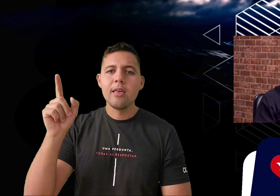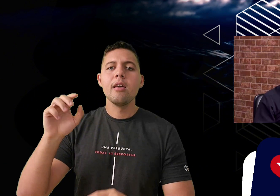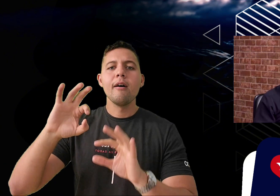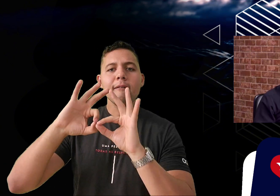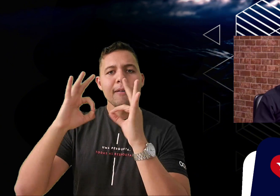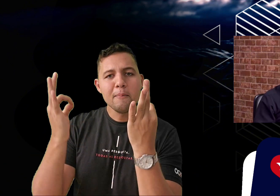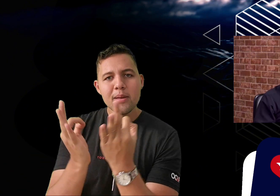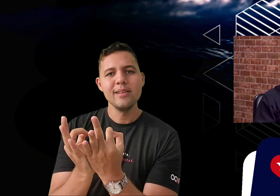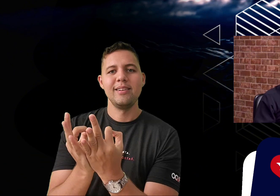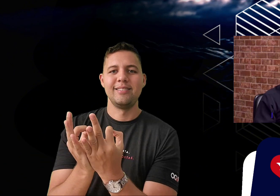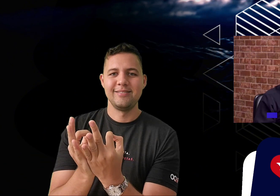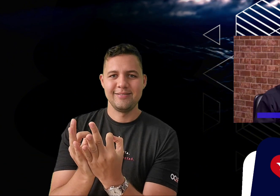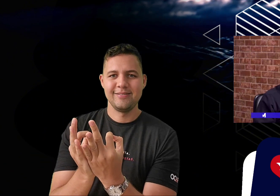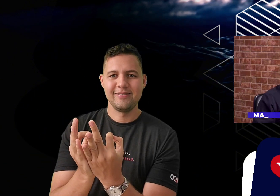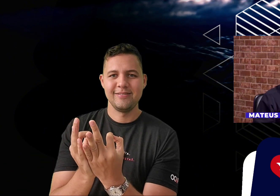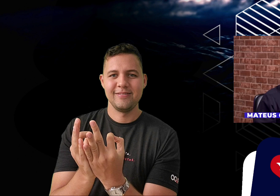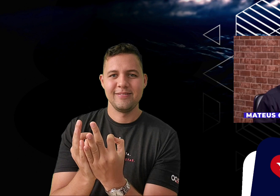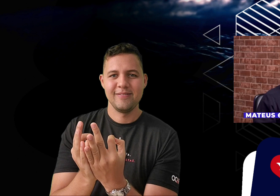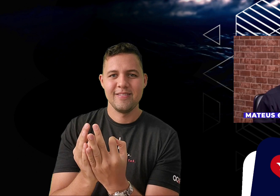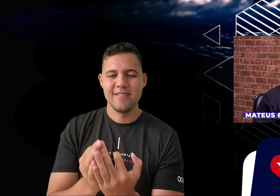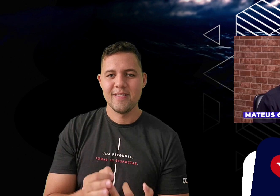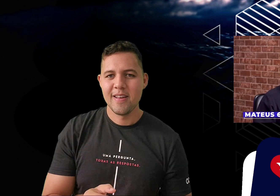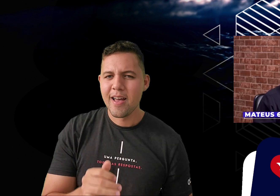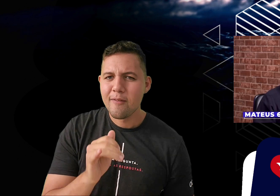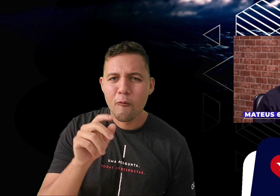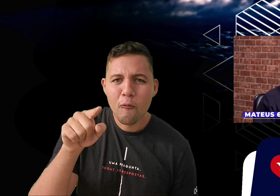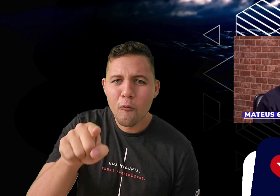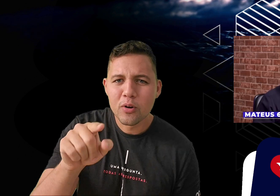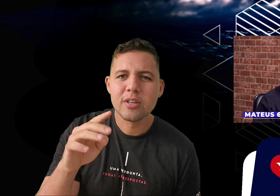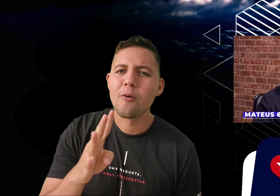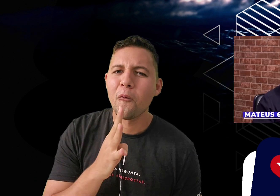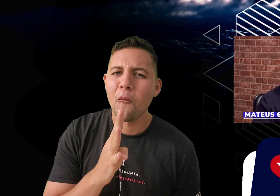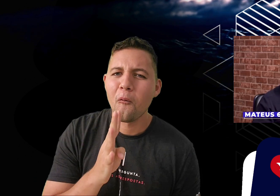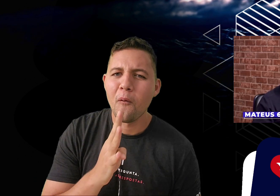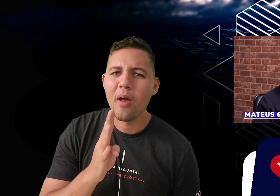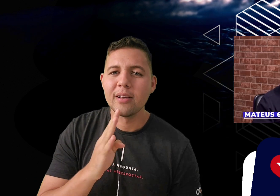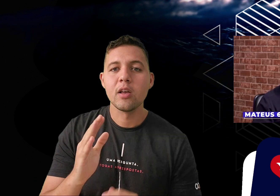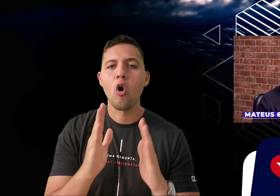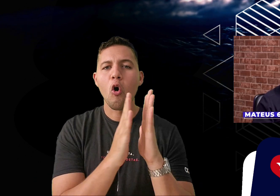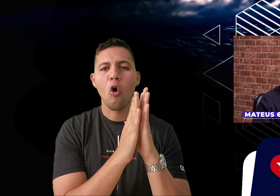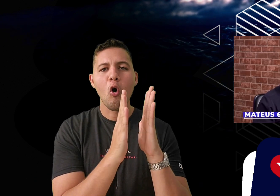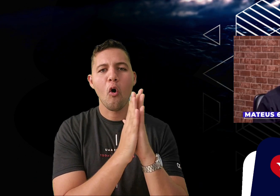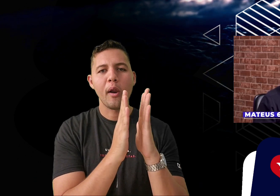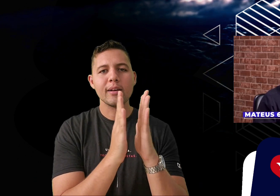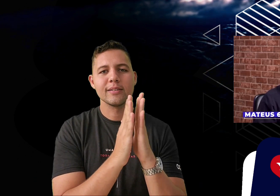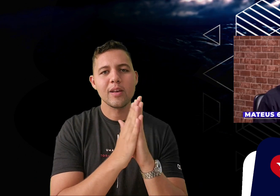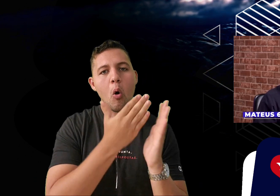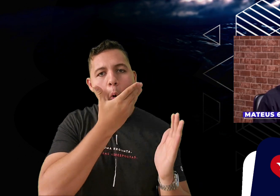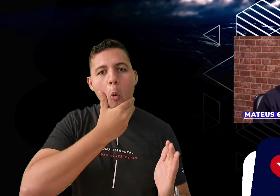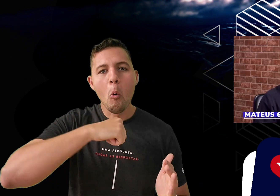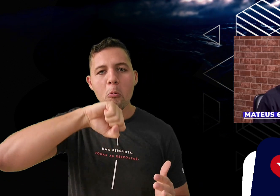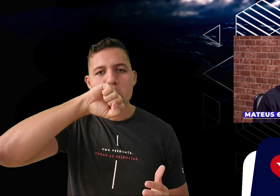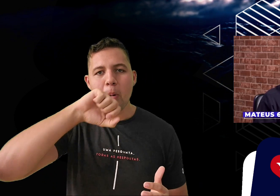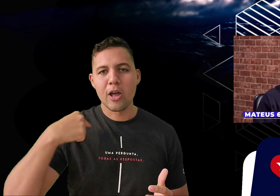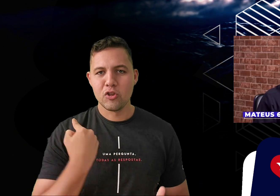Pai. Quem não conhece a oração do Pai Nosso que está nos